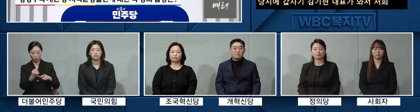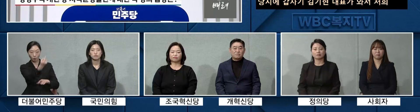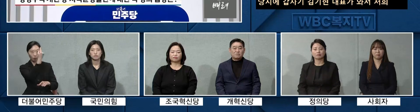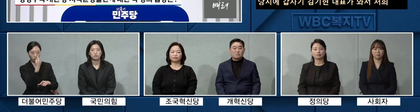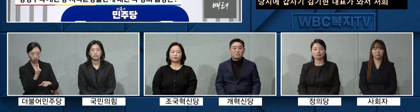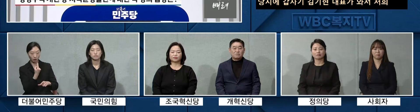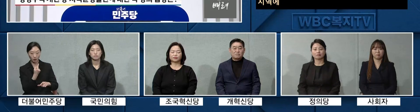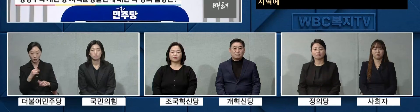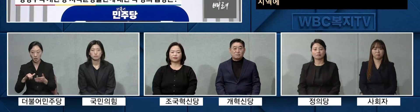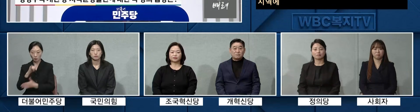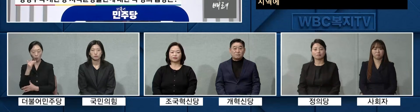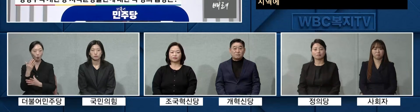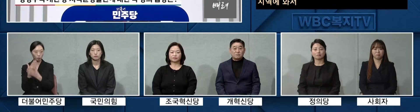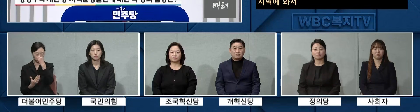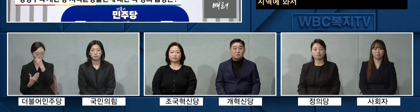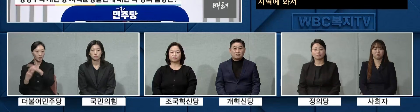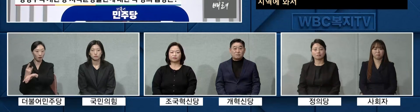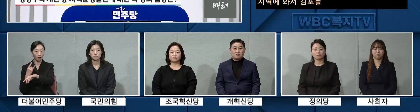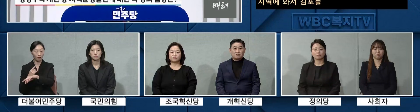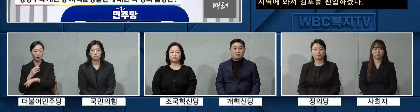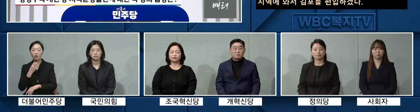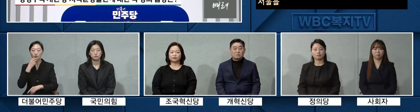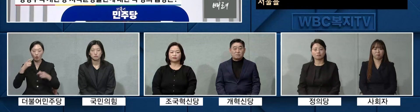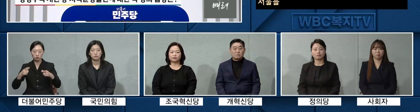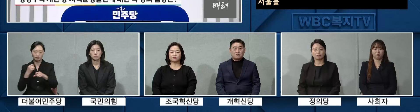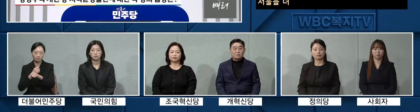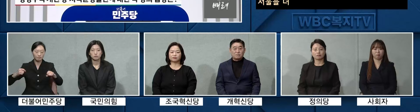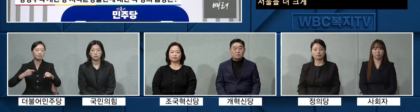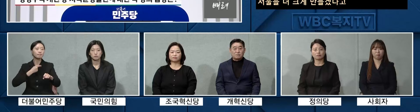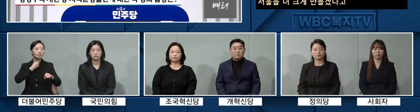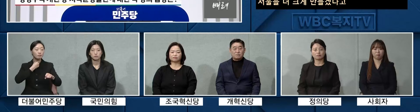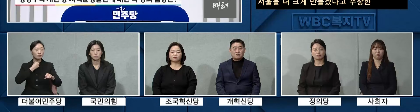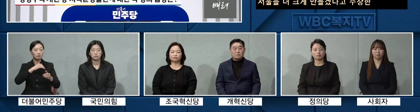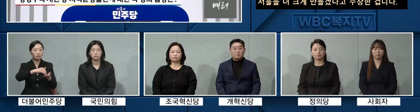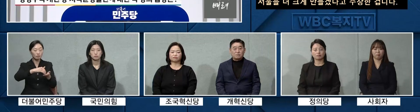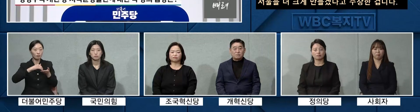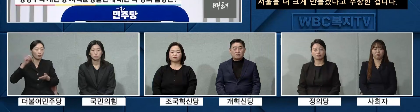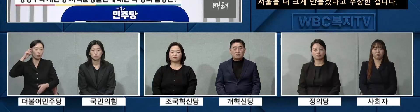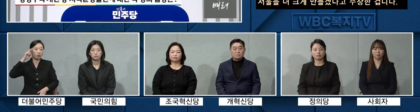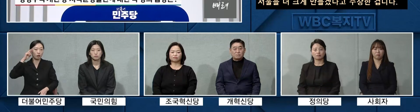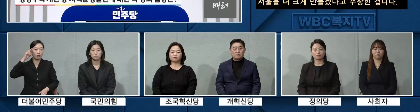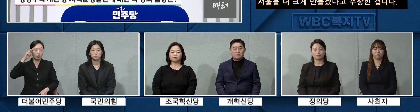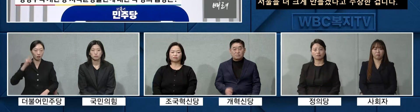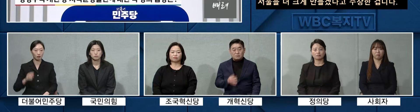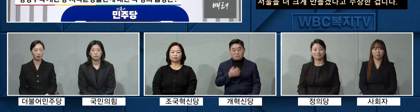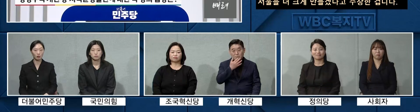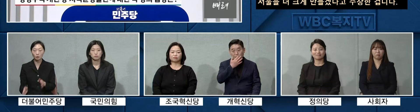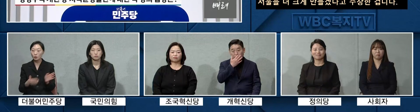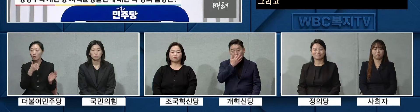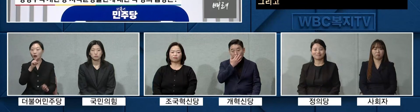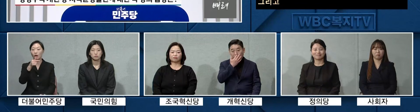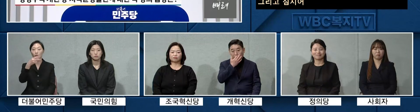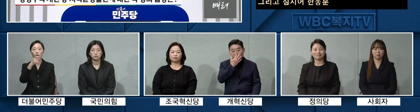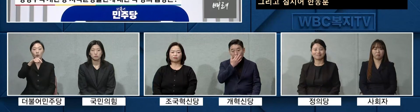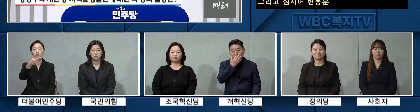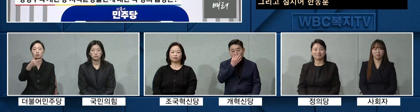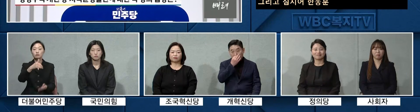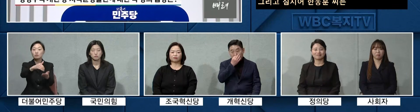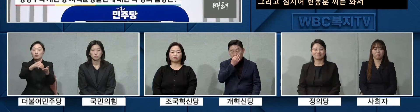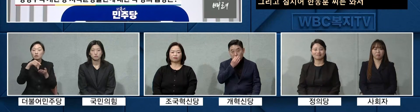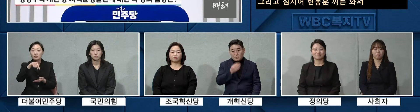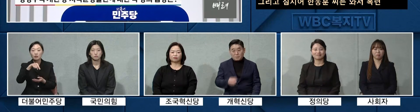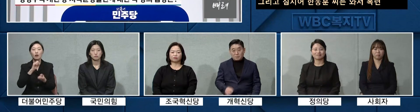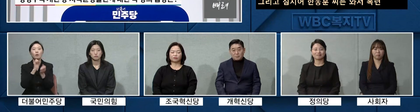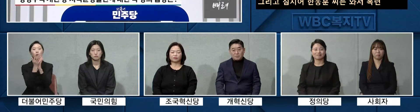김포를 편입하겠다. 서울을 더 크게 만들겠다고 주장한 겁니다. 그리고 심지어 한동훈 씨는 와서 목련 얘기를 했습니다.